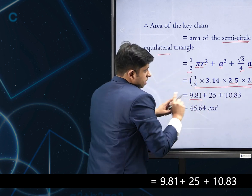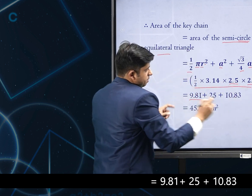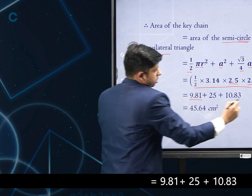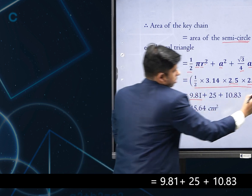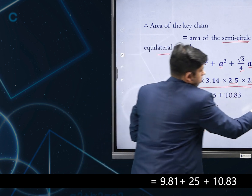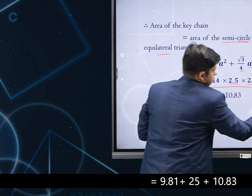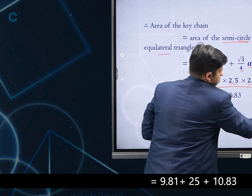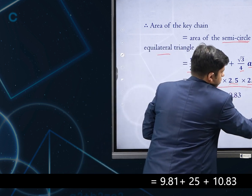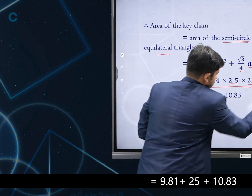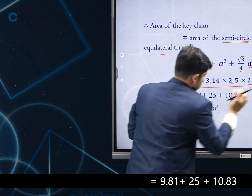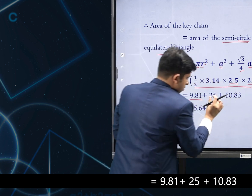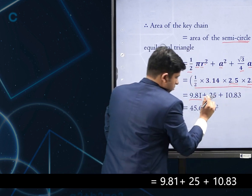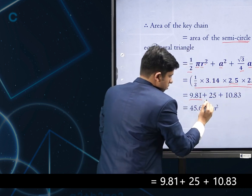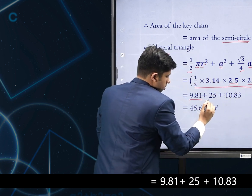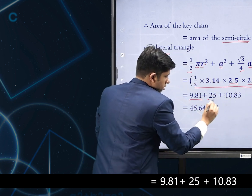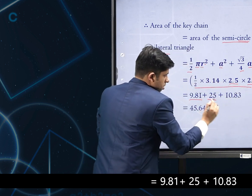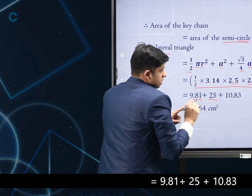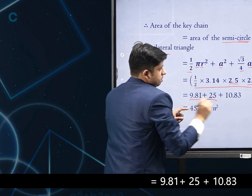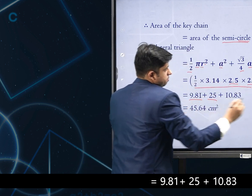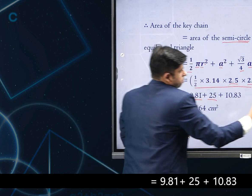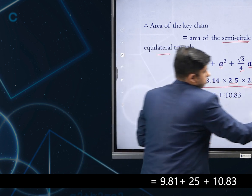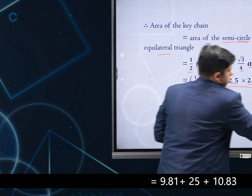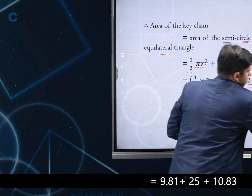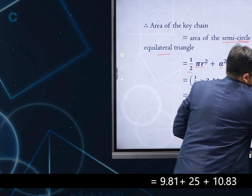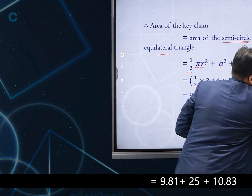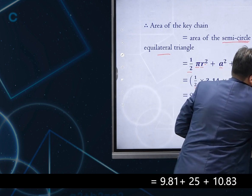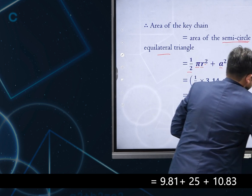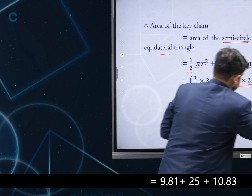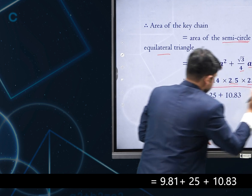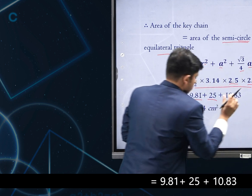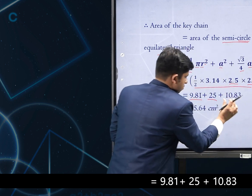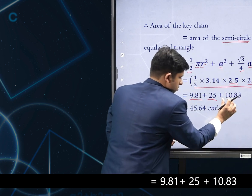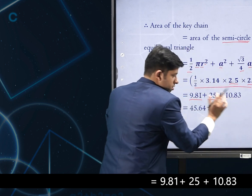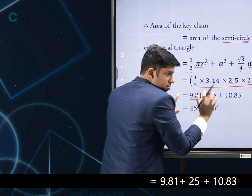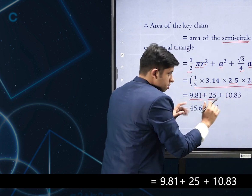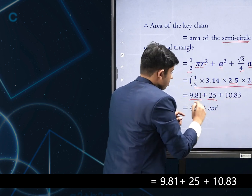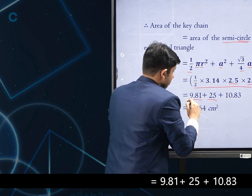=9.81 ప్లస్ 25 ప్లస్ 10.83.